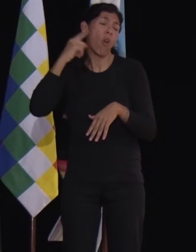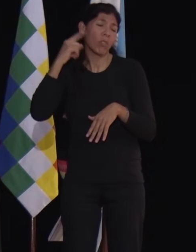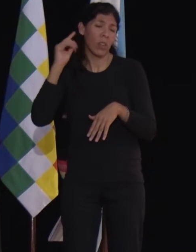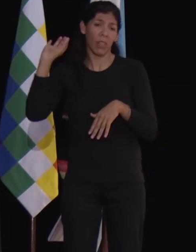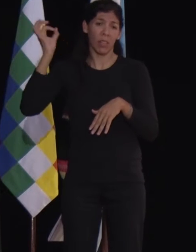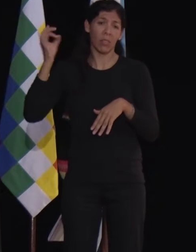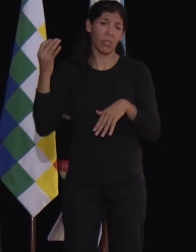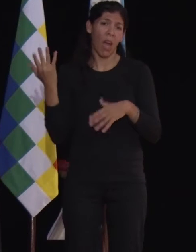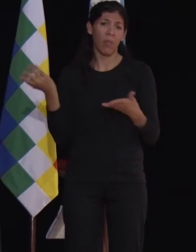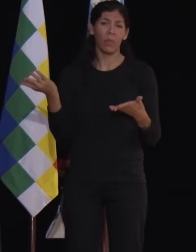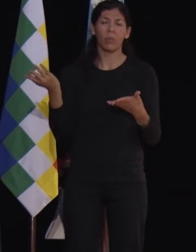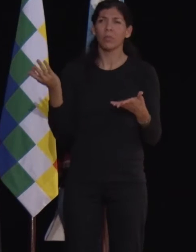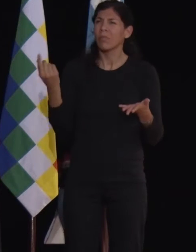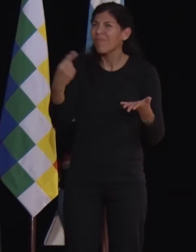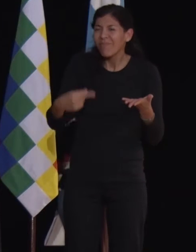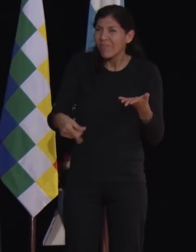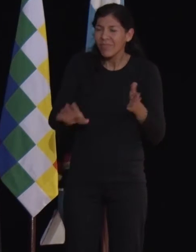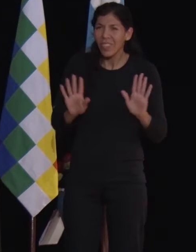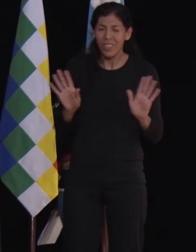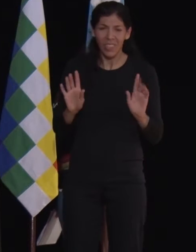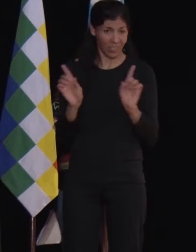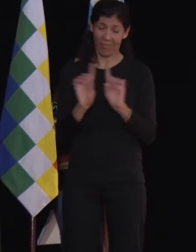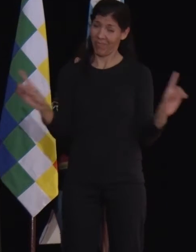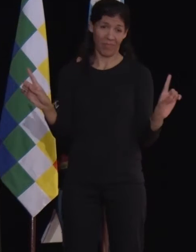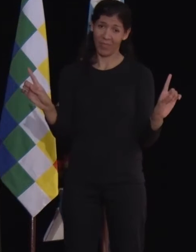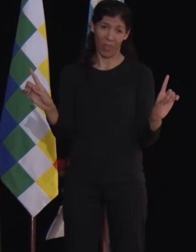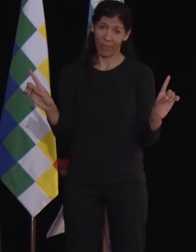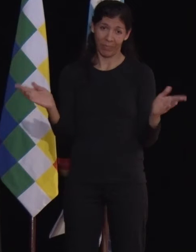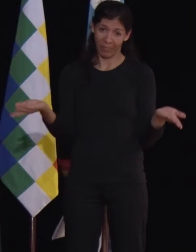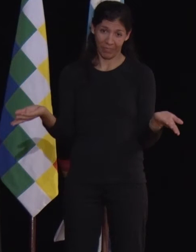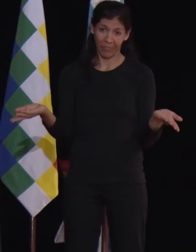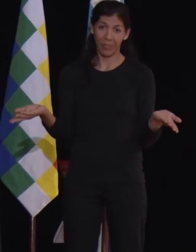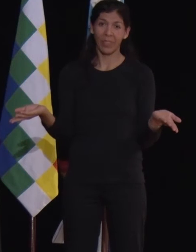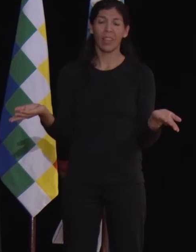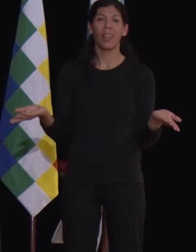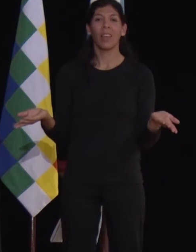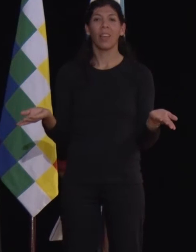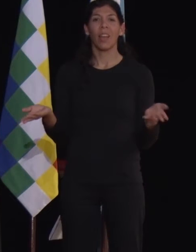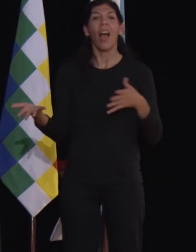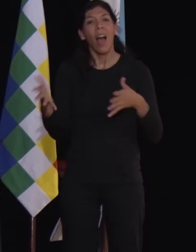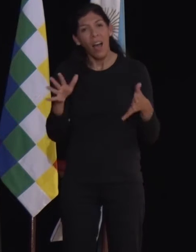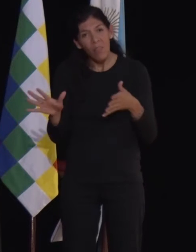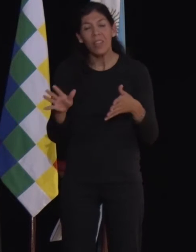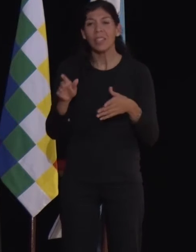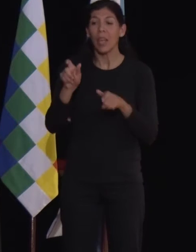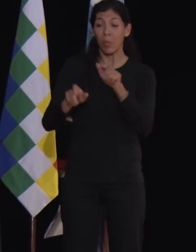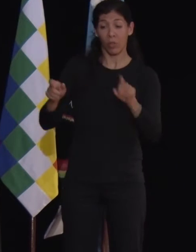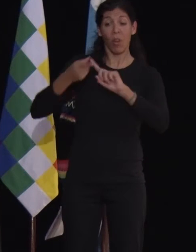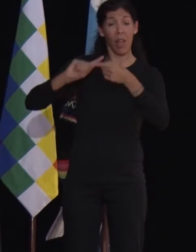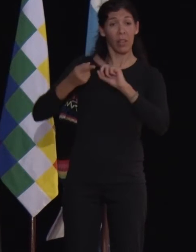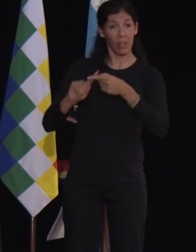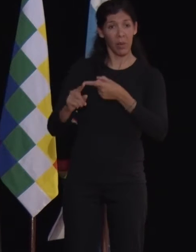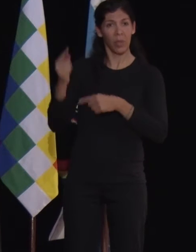bueno muchos mitos y en realidad esto no es así a veces las intérpretes nos creemos que somos